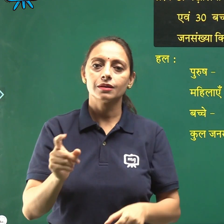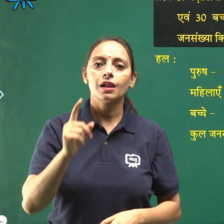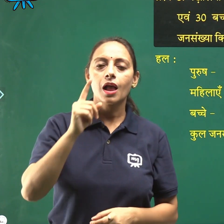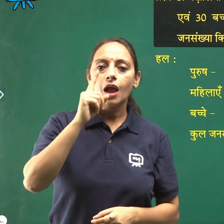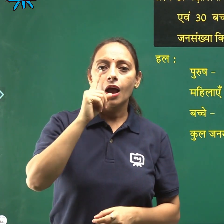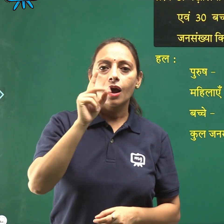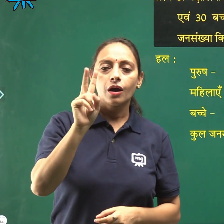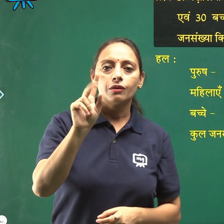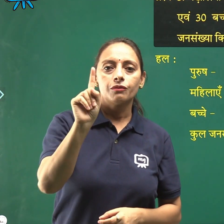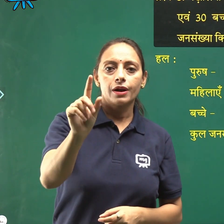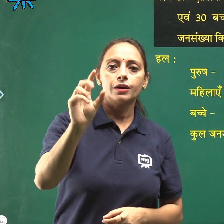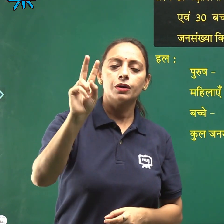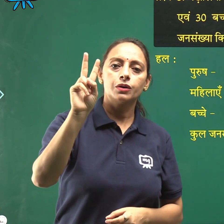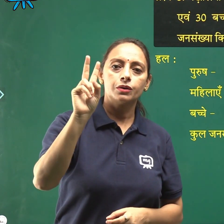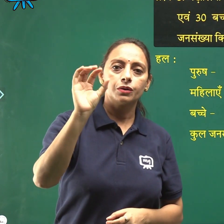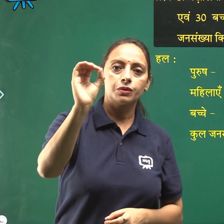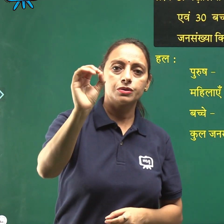102 महिलाएं